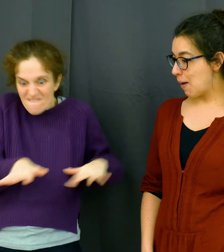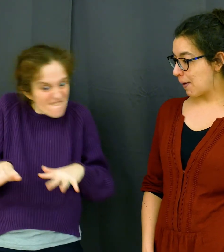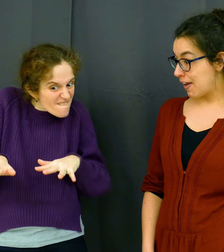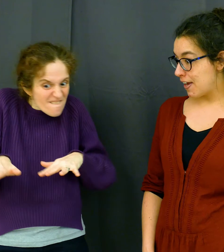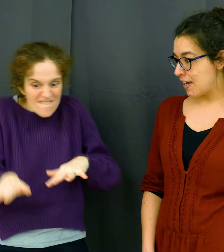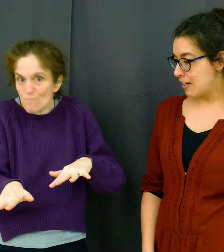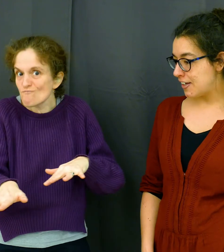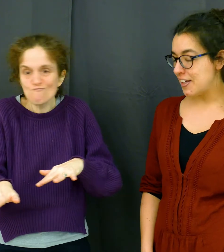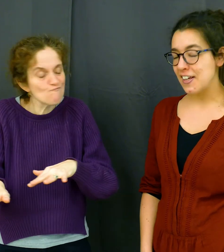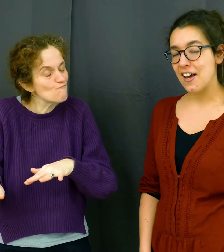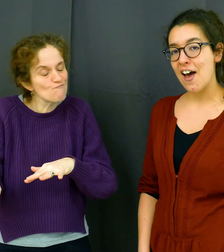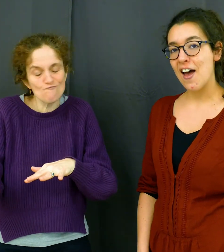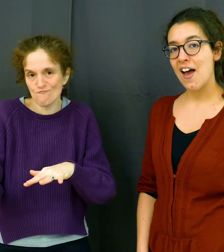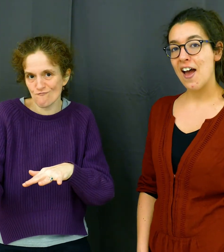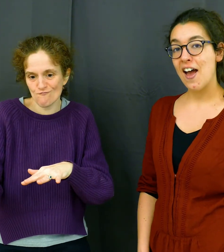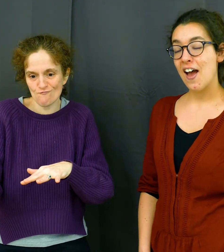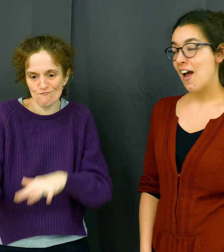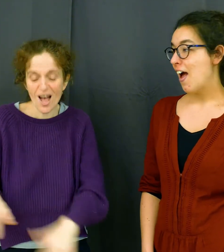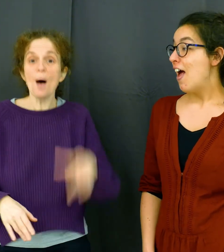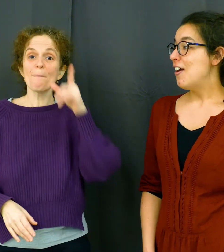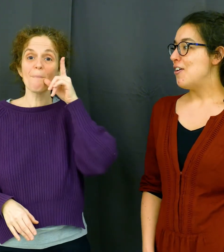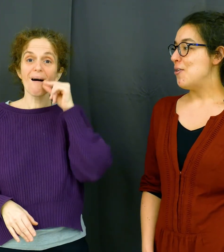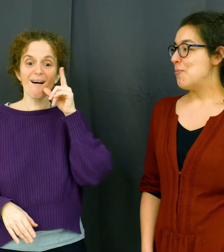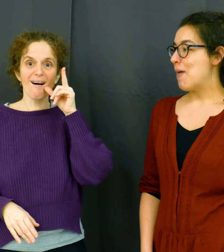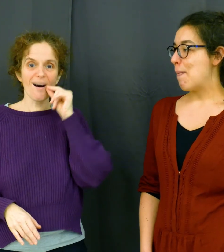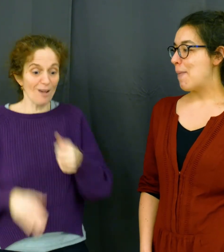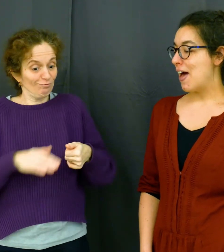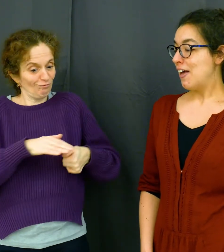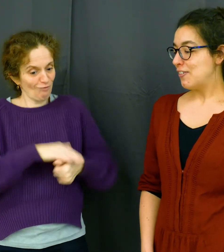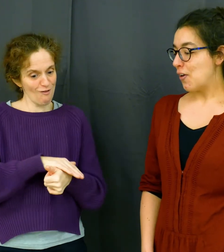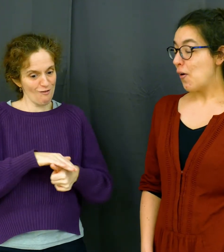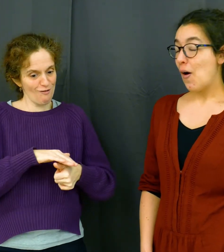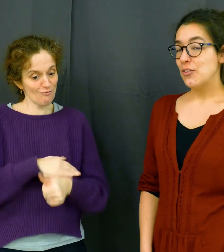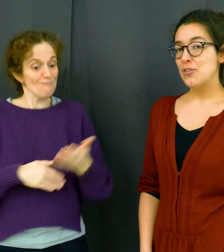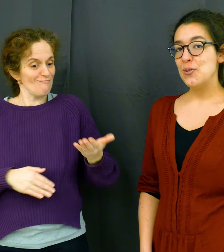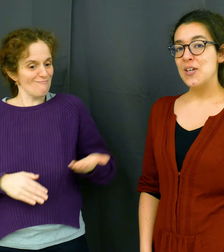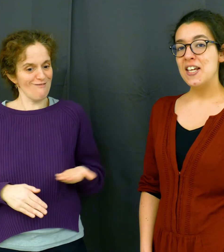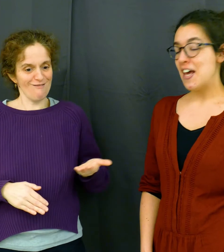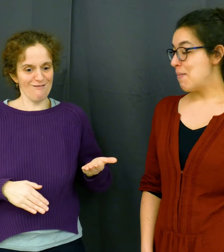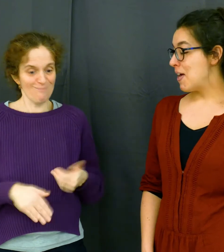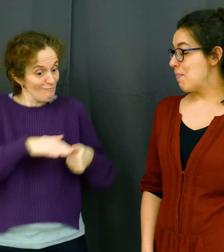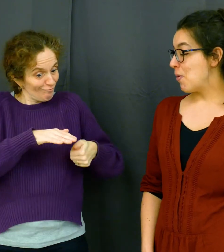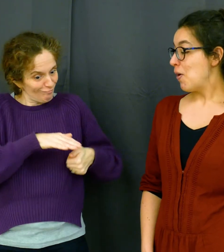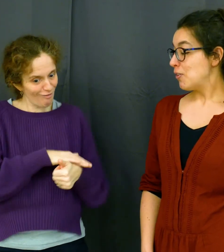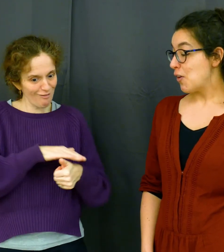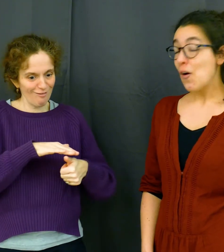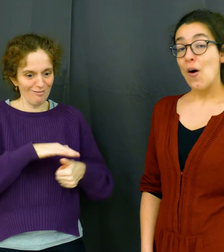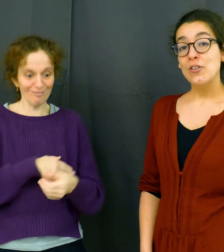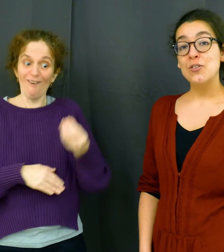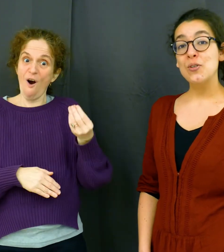après les rats. Le papa tortue et la maman tortue